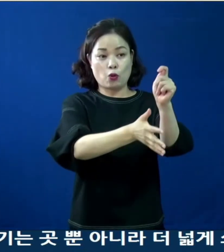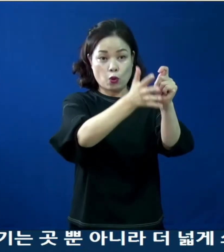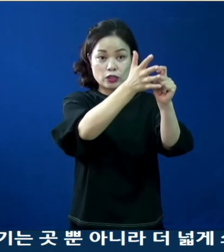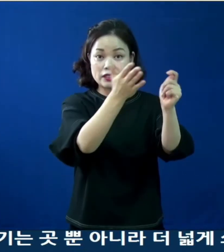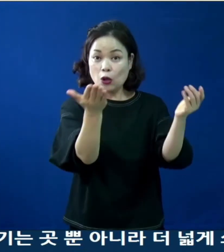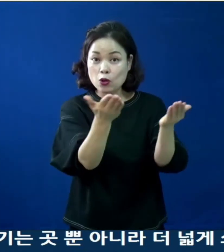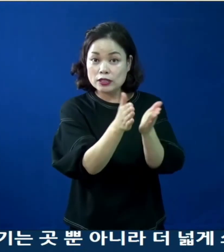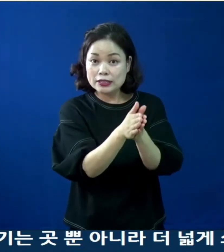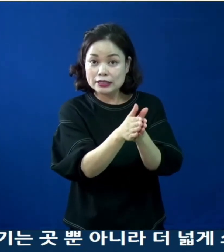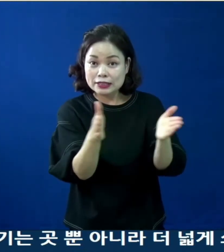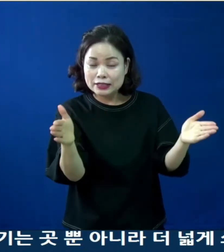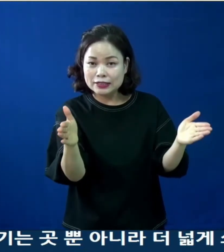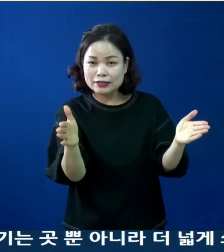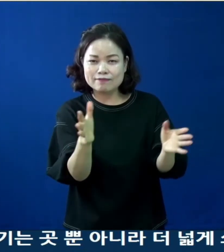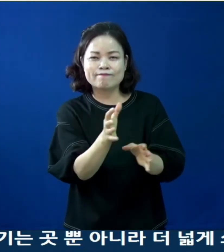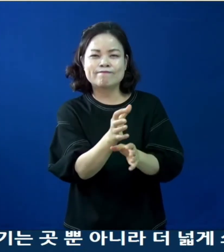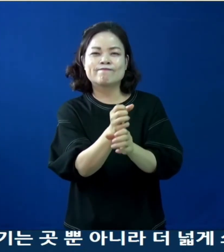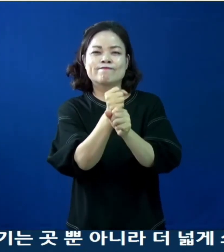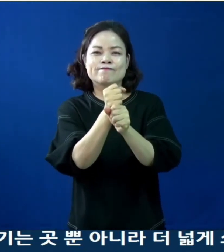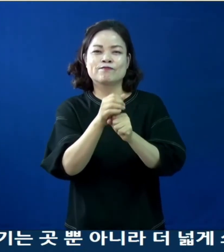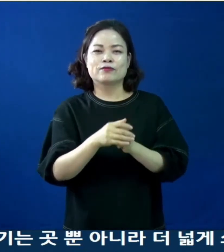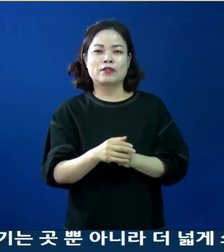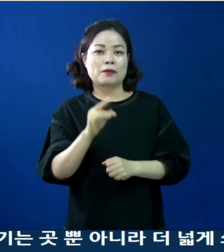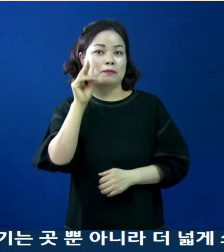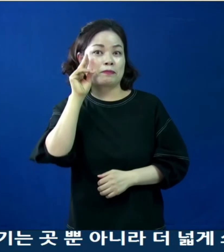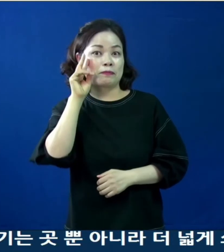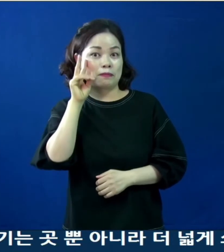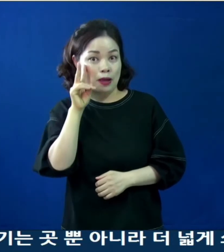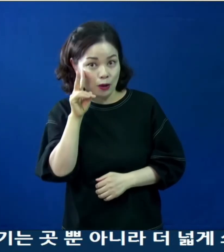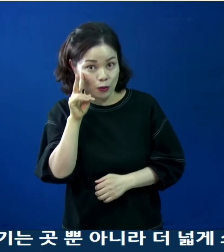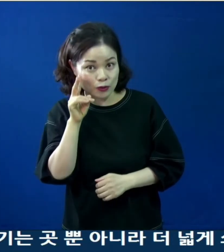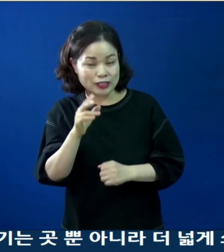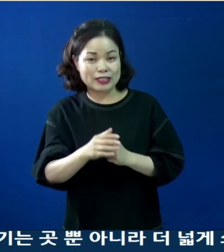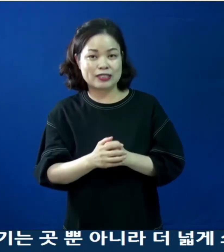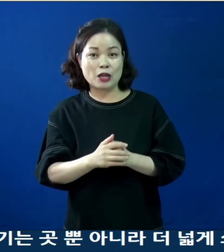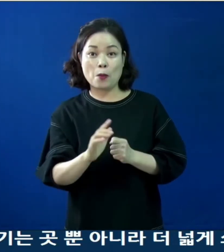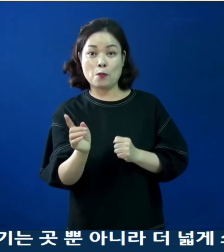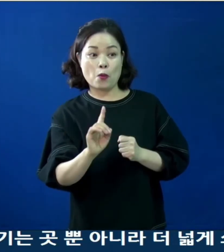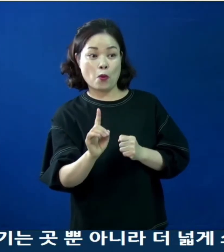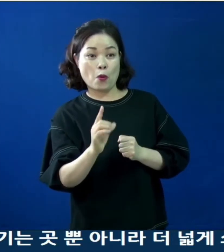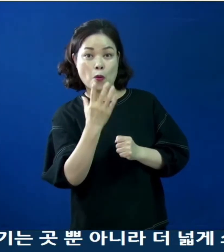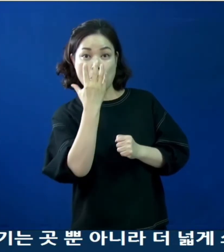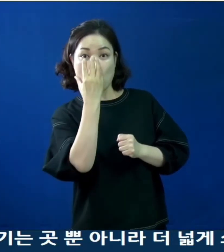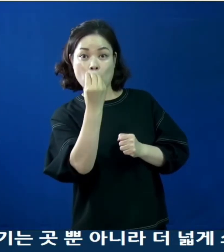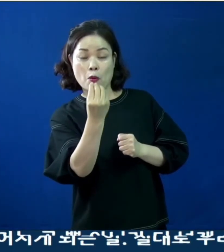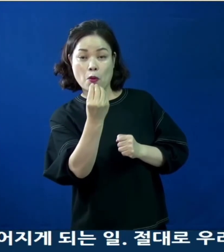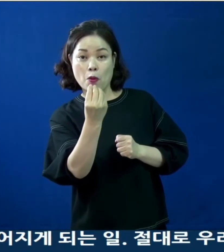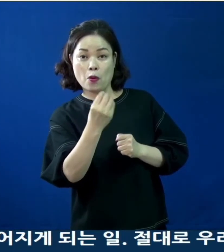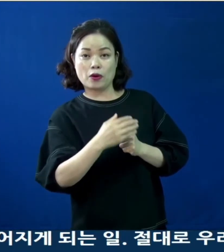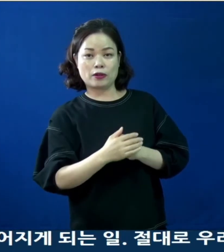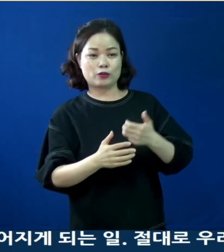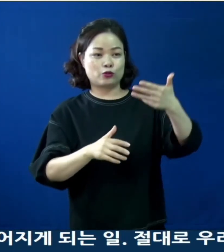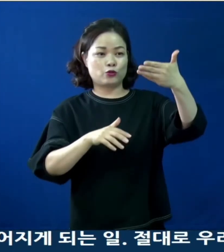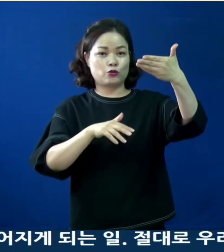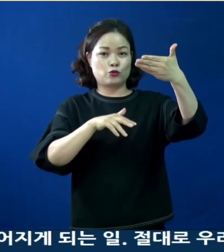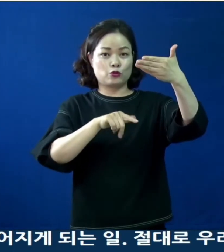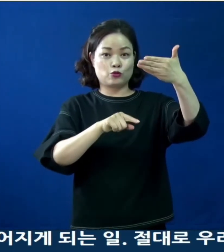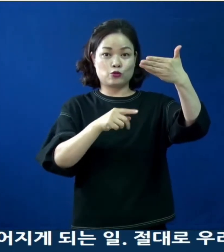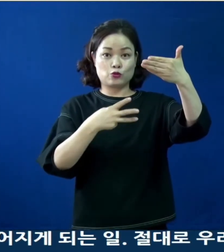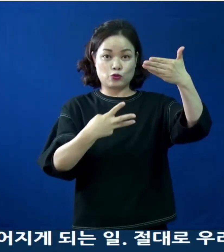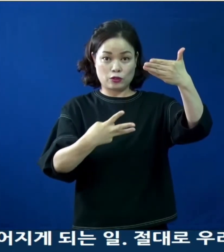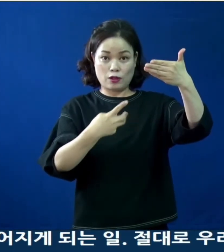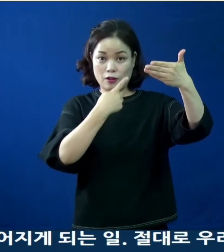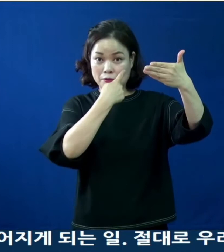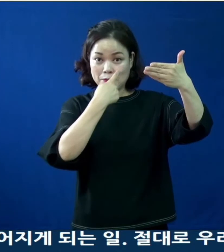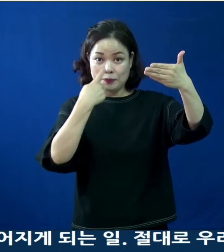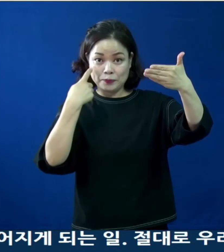사역 시작에 여기가 하이라이트입니다. 바울이 뭐를 받는지 같이 한번 구절을 통해서